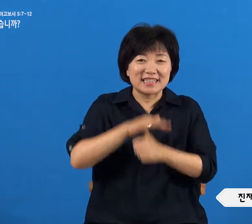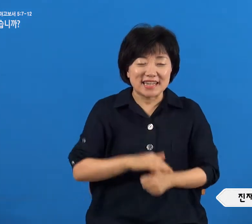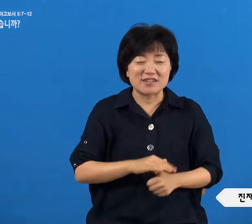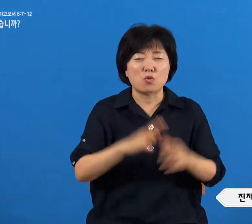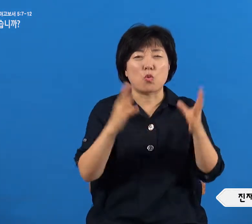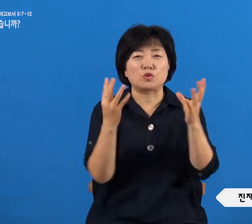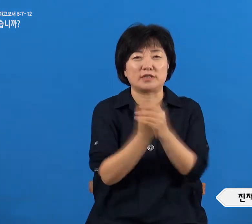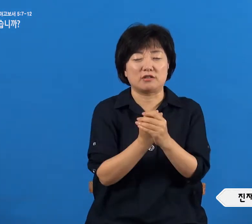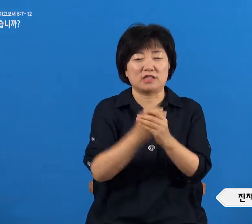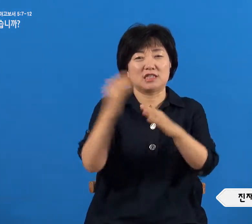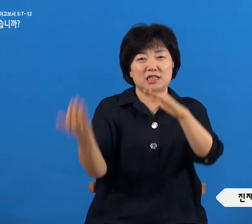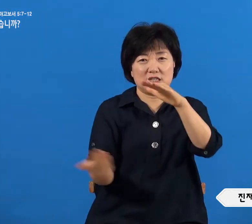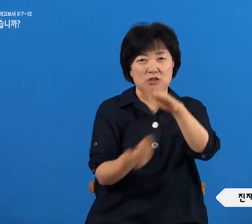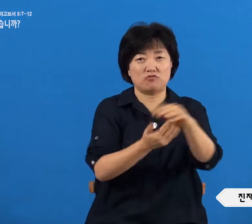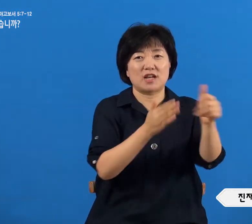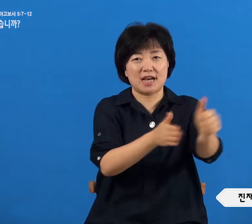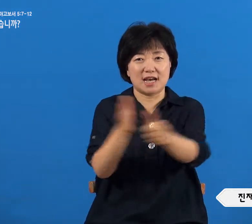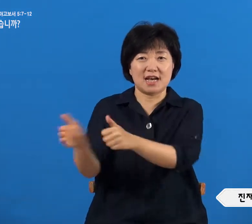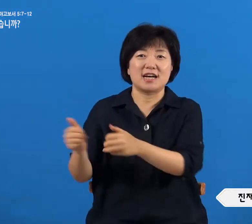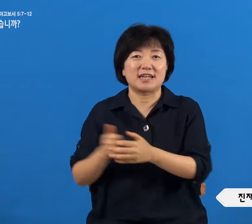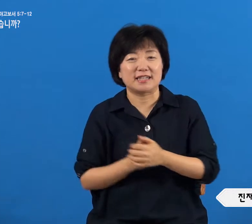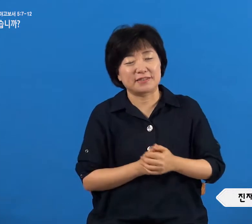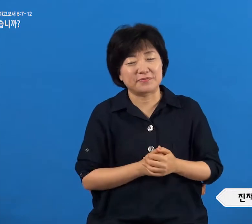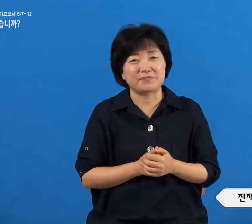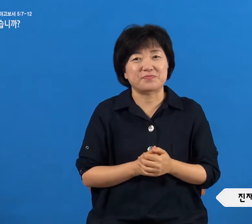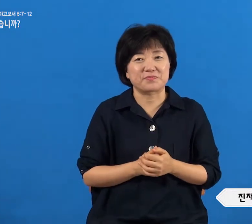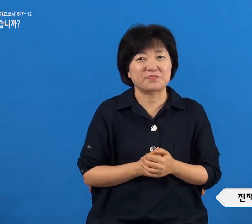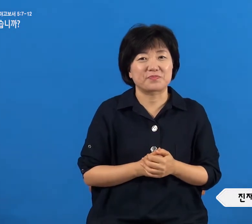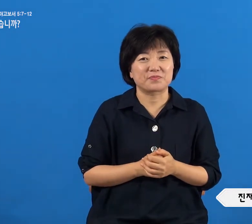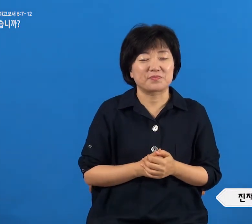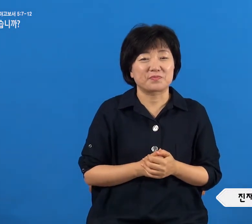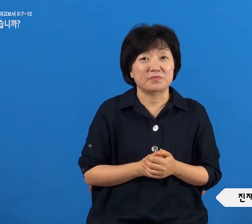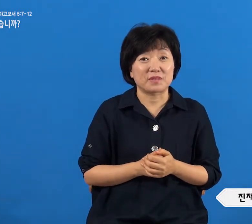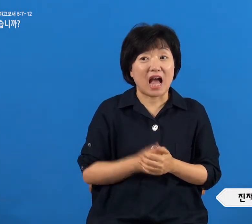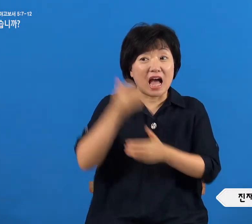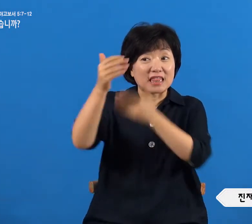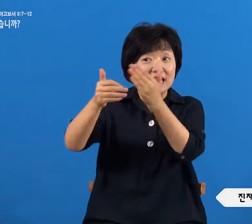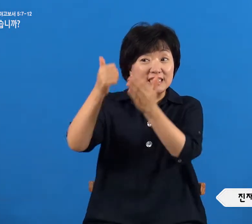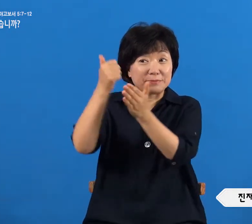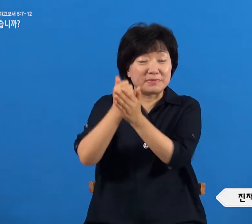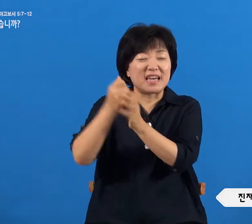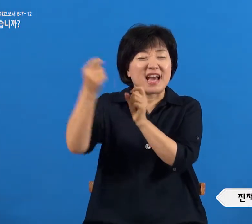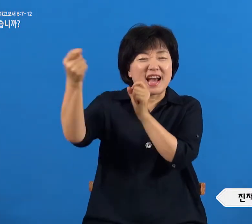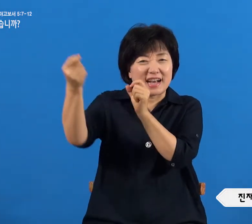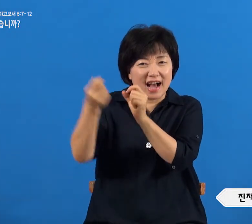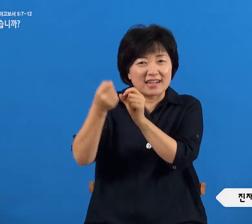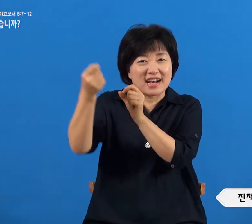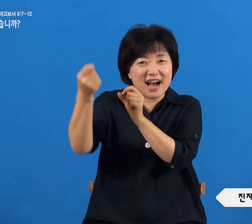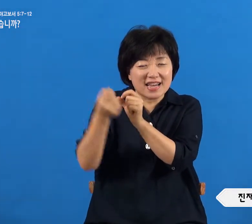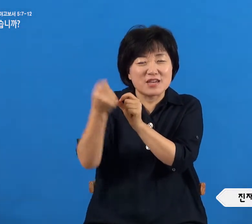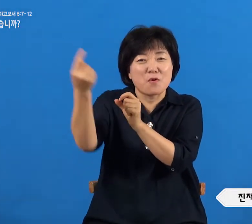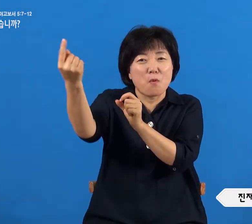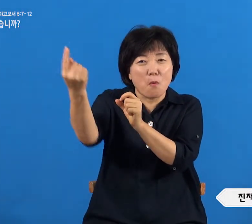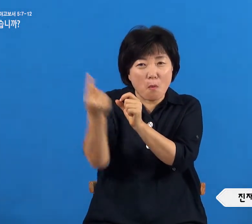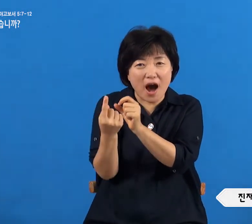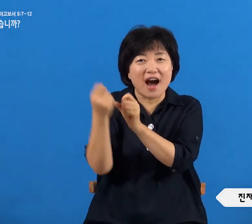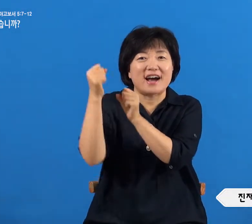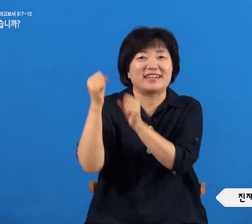온전히 이루라. God is near. 하나님이